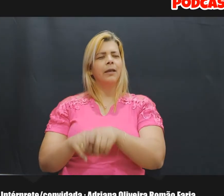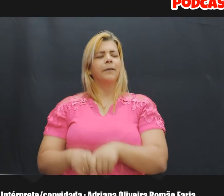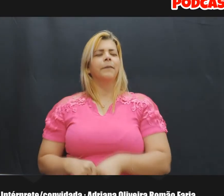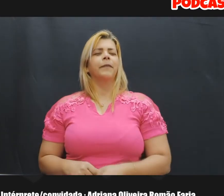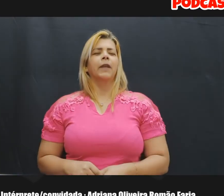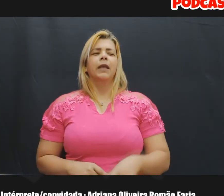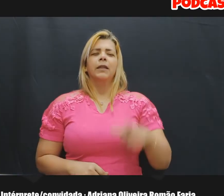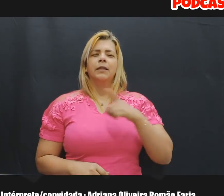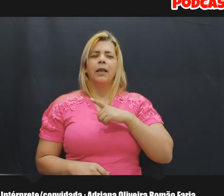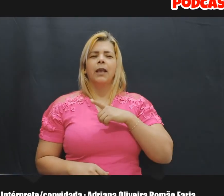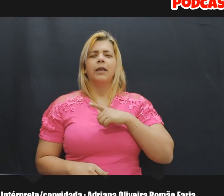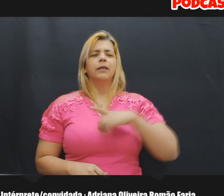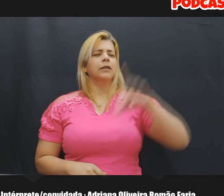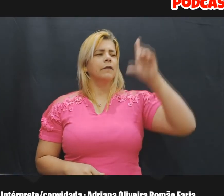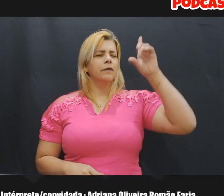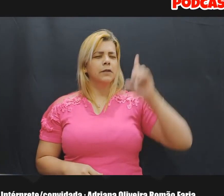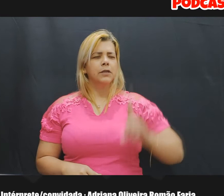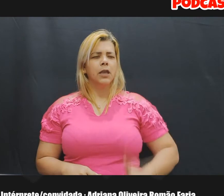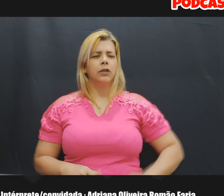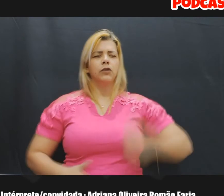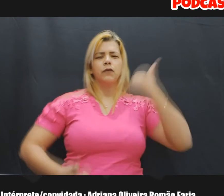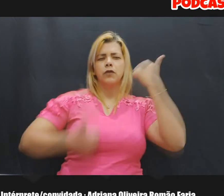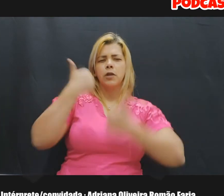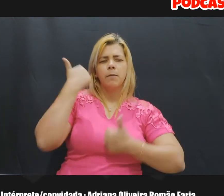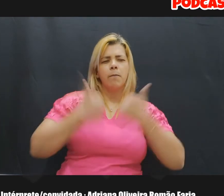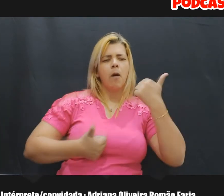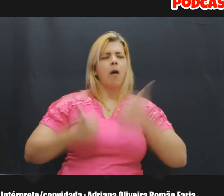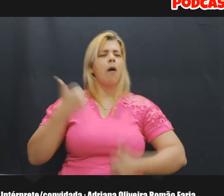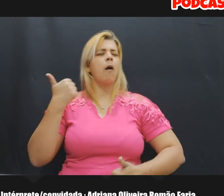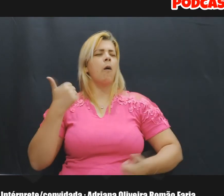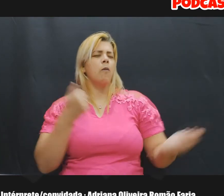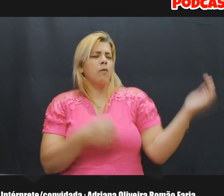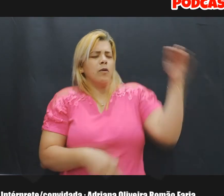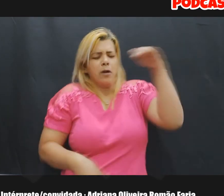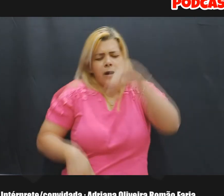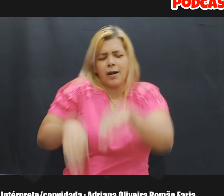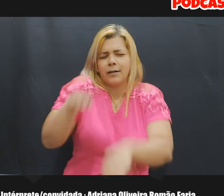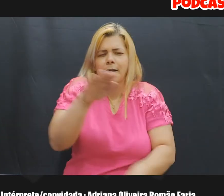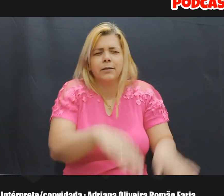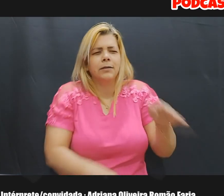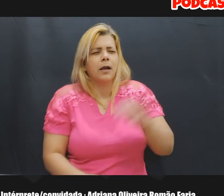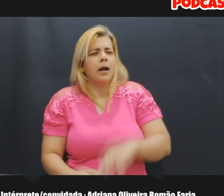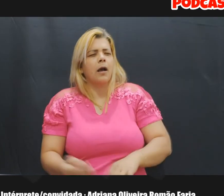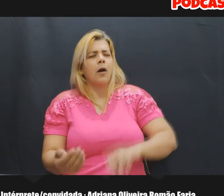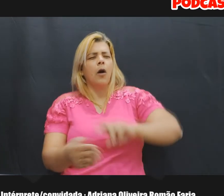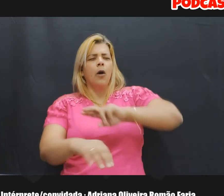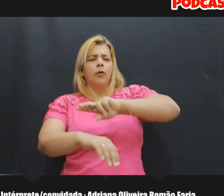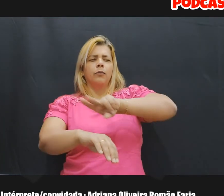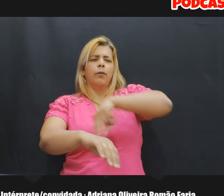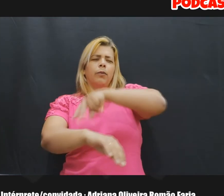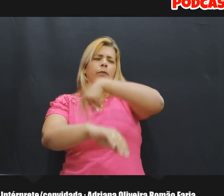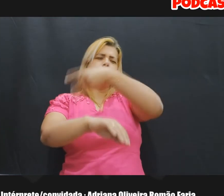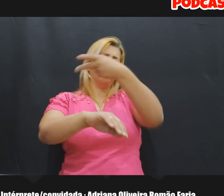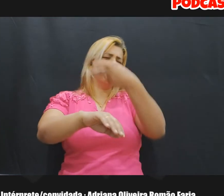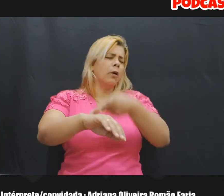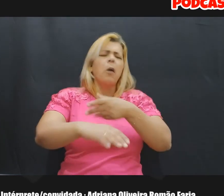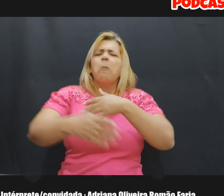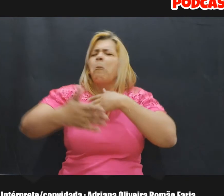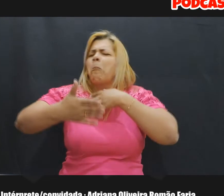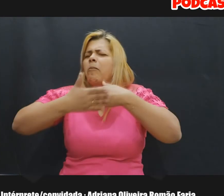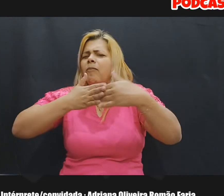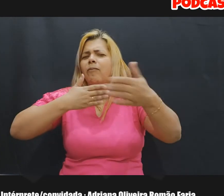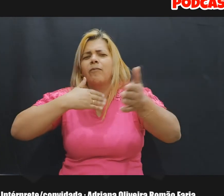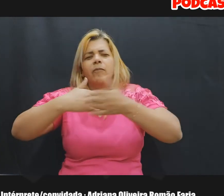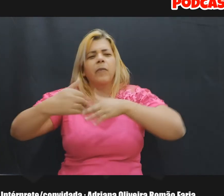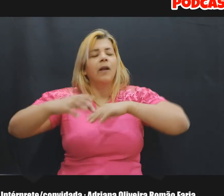paralímpica, o Brasil como um todo, o esportista como um todo, né, no Comitê Paralímpico Brasileiro, que são os mais fortes do mundo,